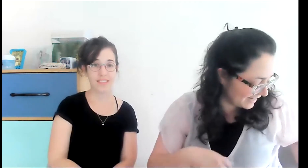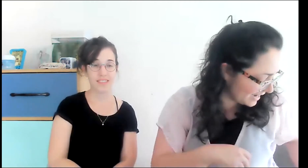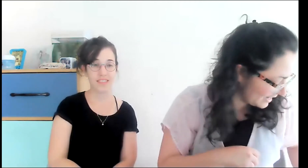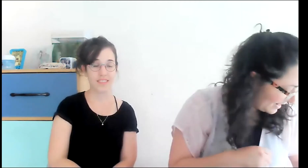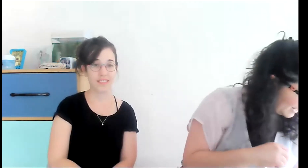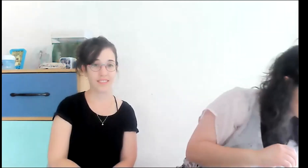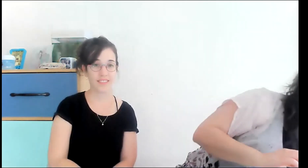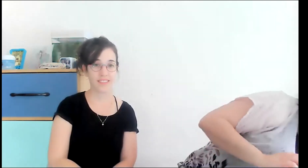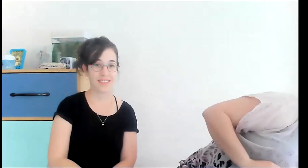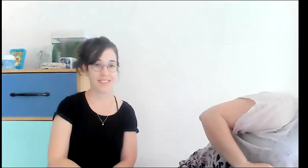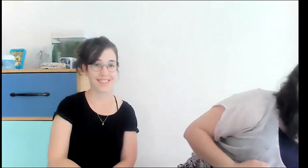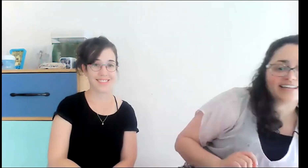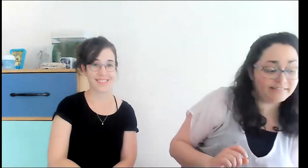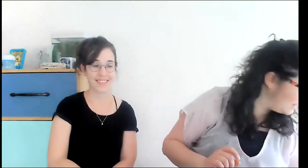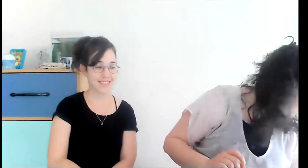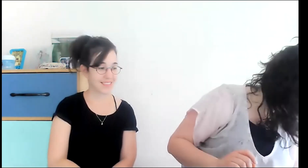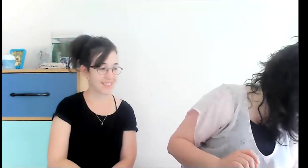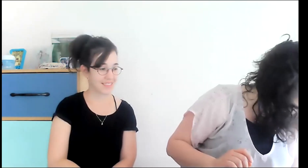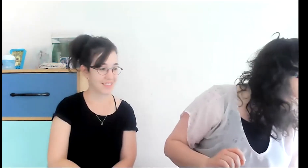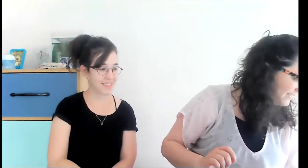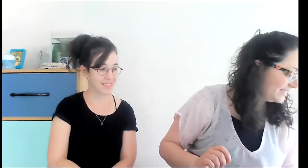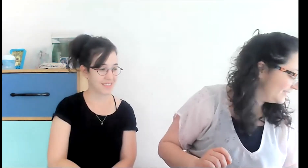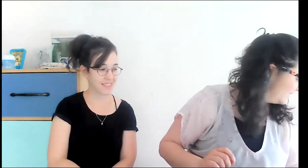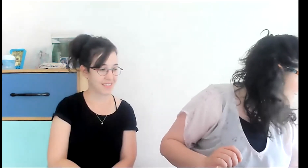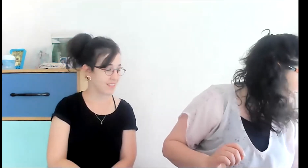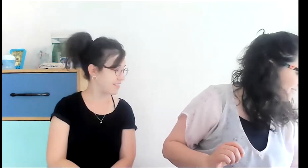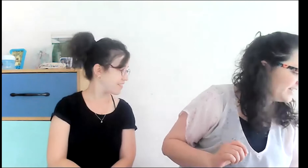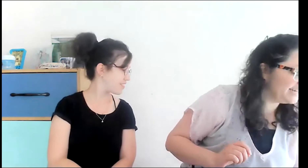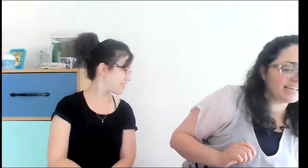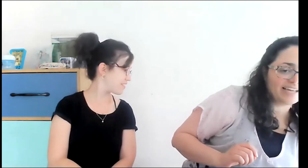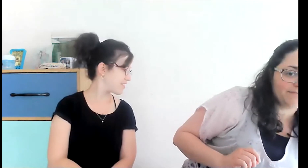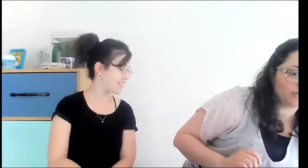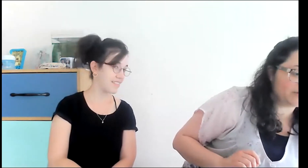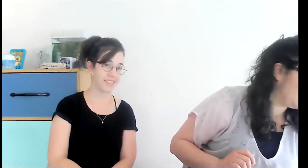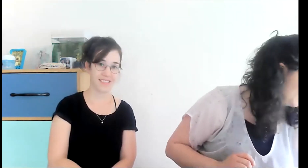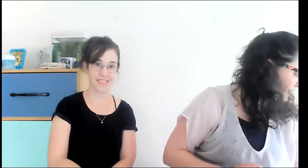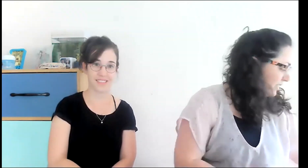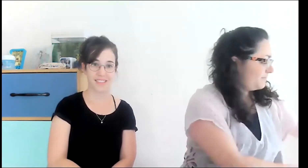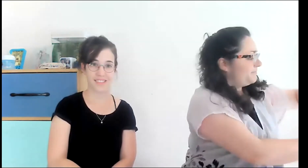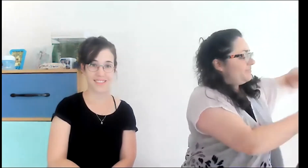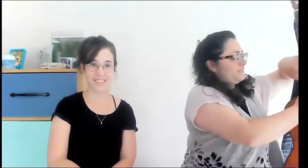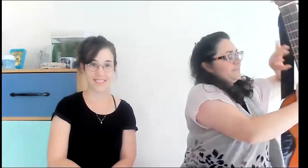רק אשמיע רגע חלק קטן, ונראה מי עוד מזהים את השיר.